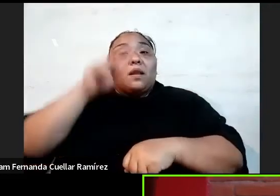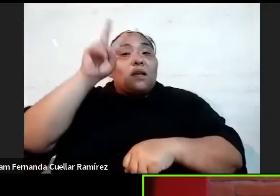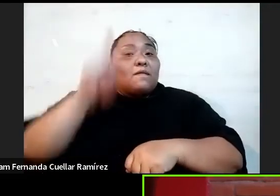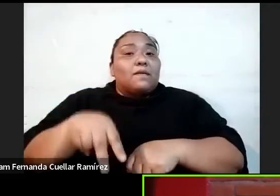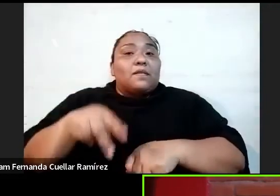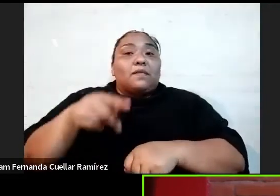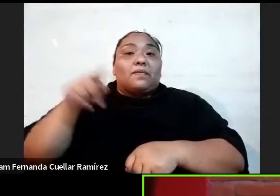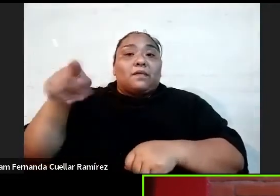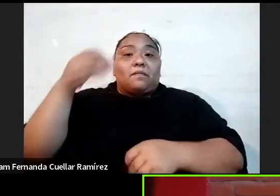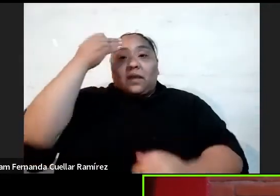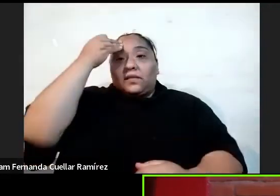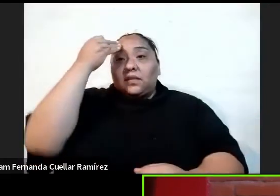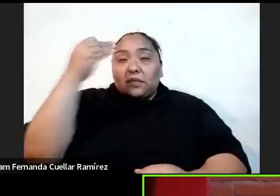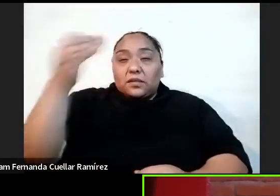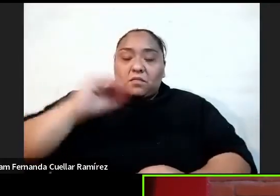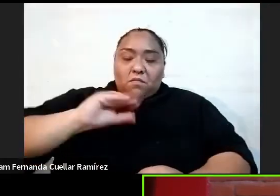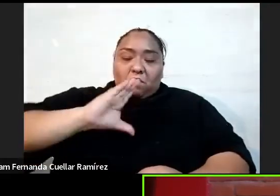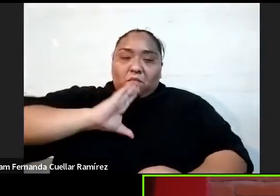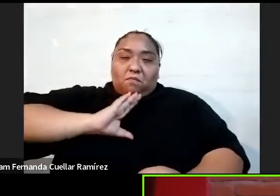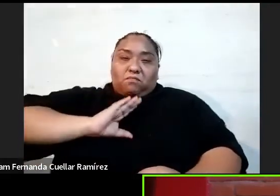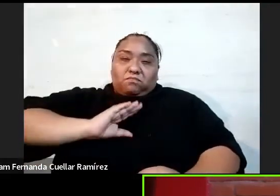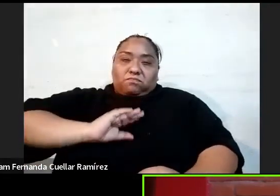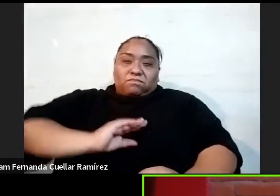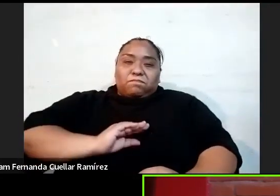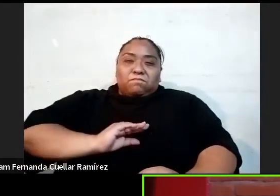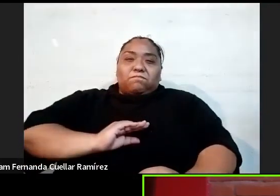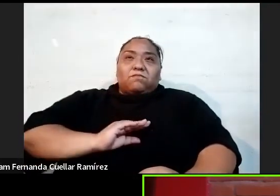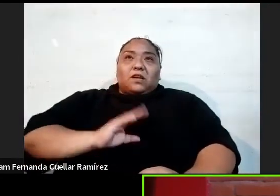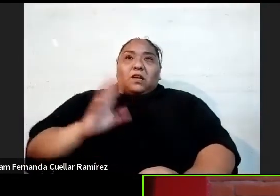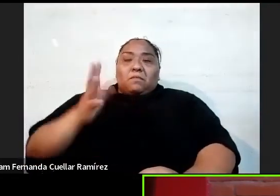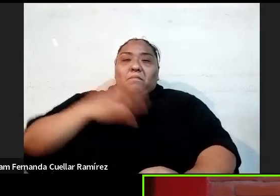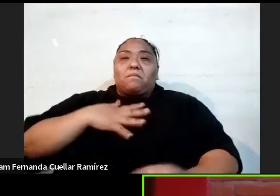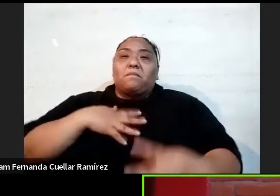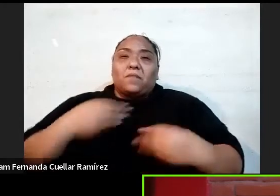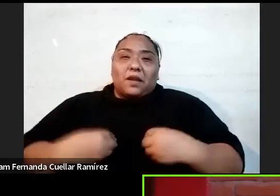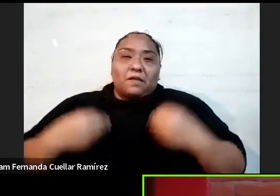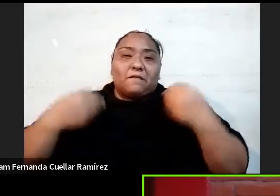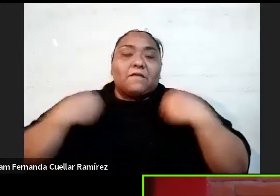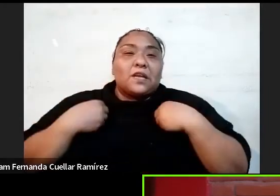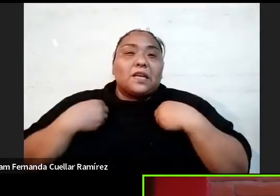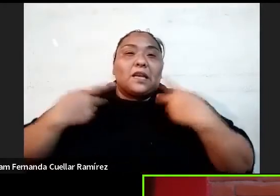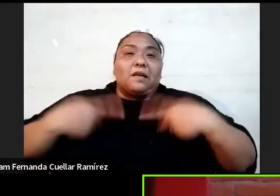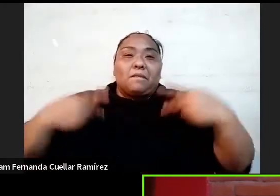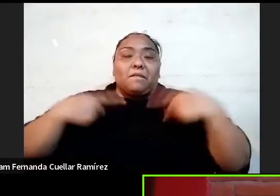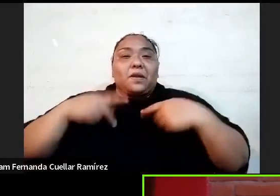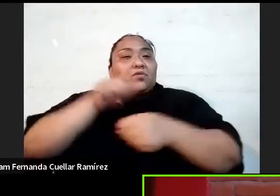mi autoestima estaba muy baja, mi vida era personal, era como un poco difícil.